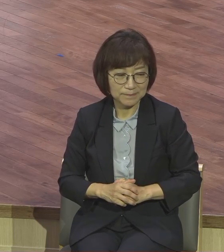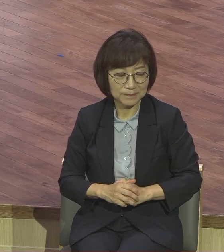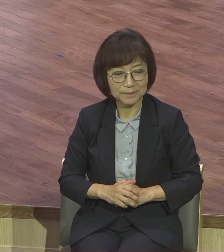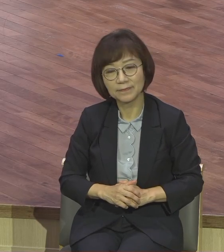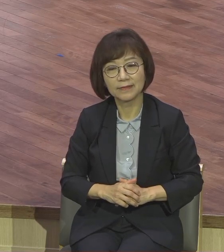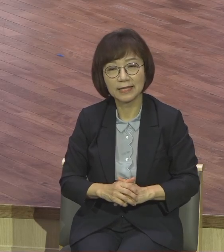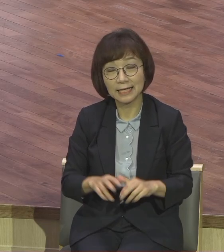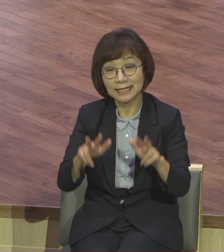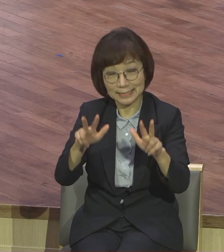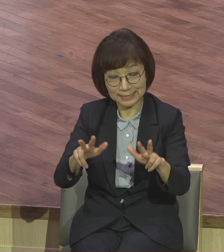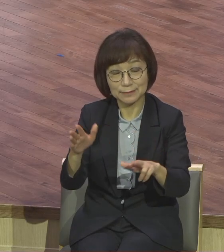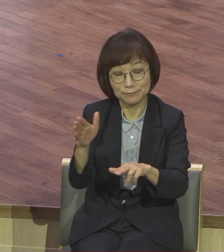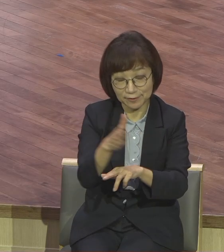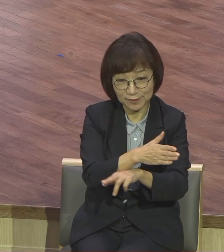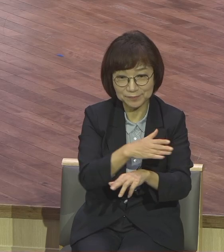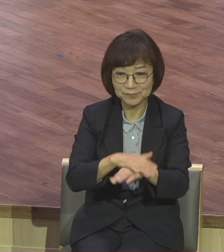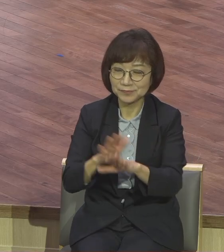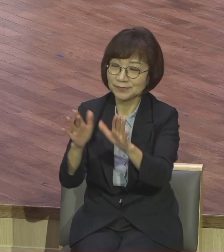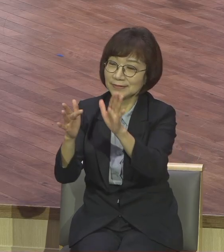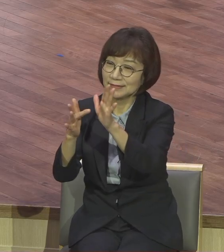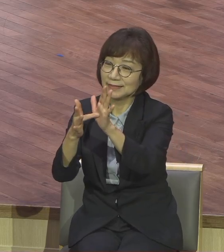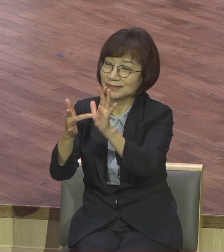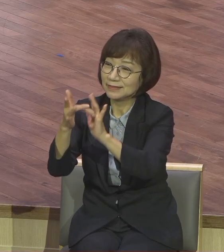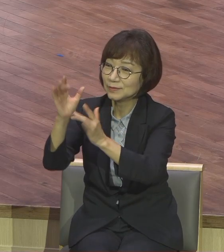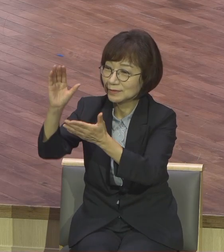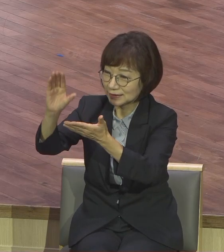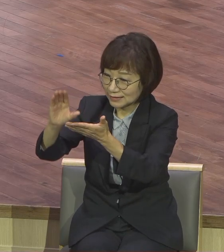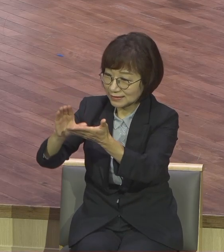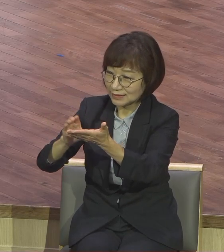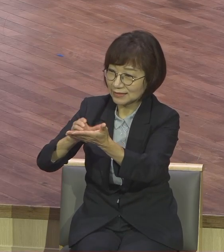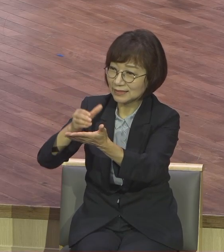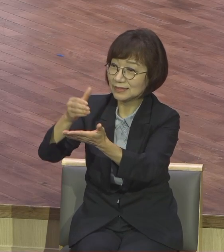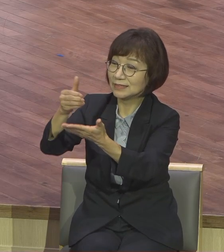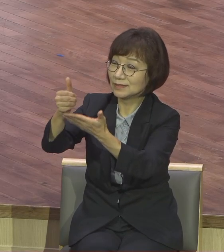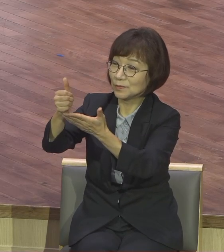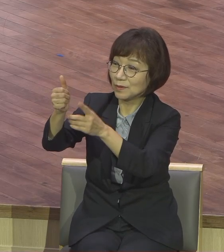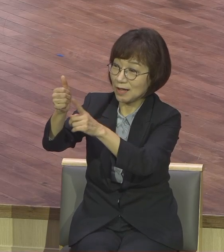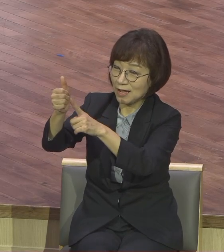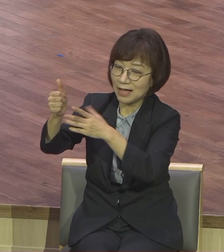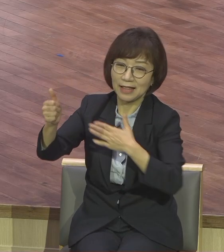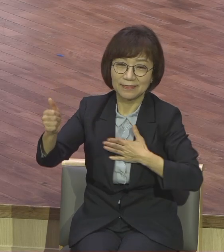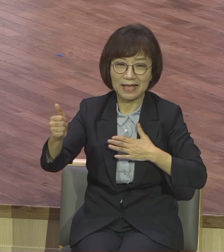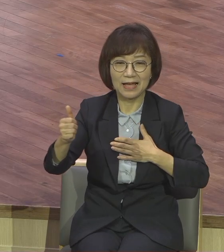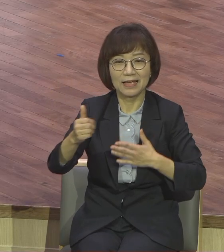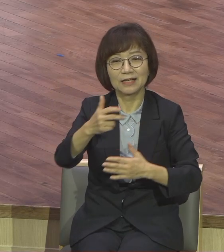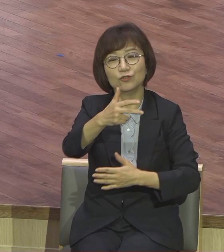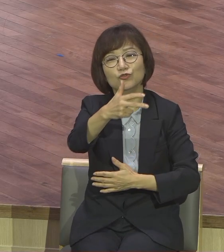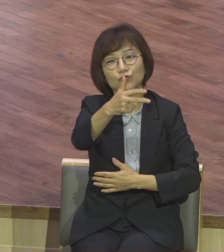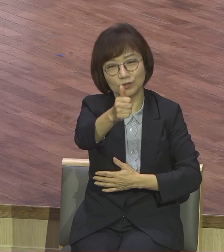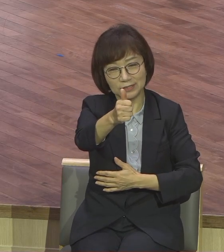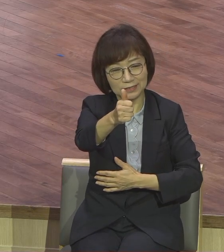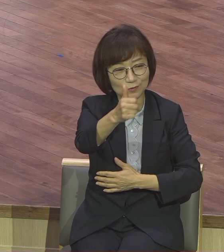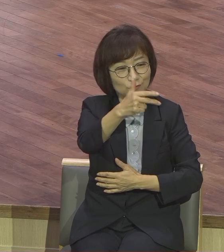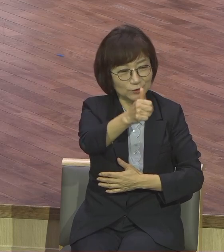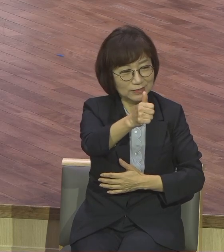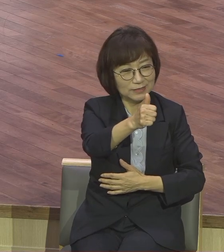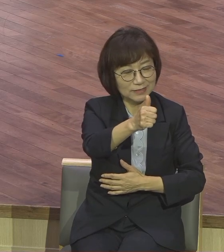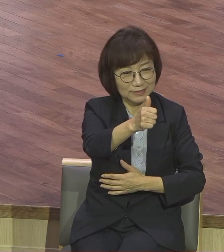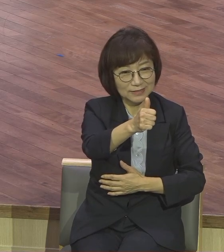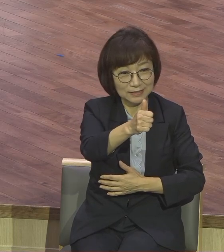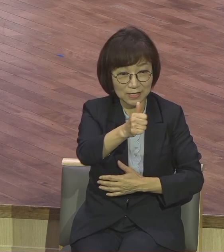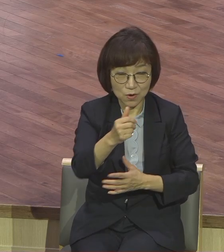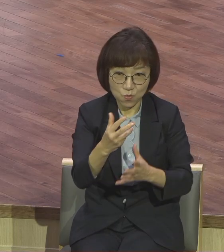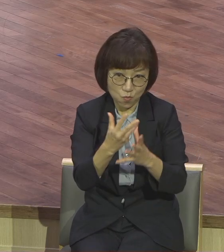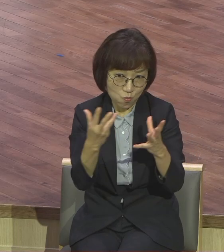이제는 예수 그리스도가 이제는 그야말로 나의 주인, 나의 주인, 절대